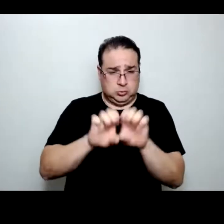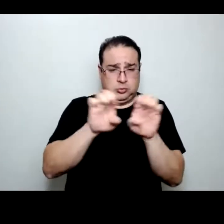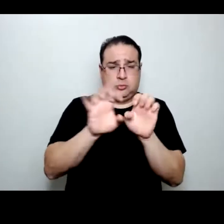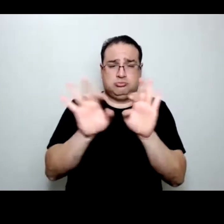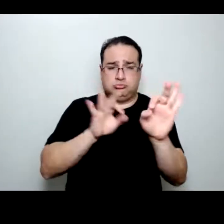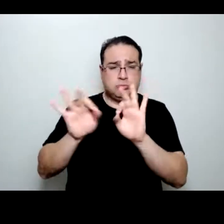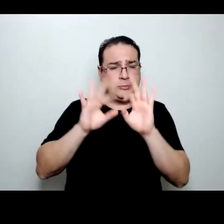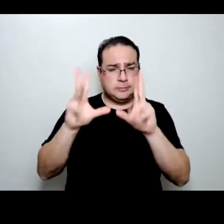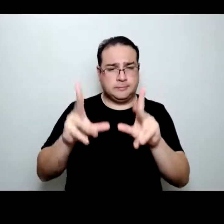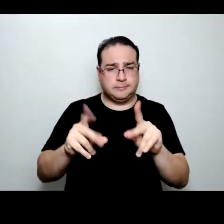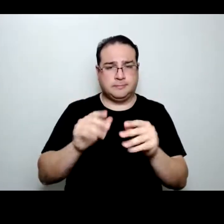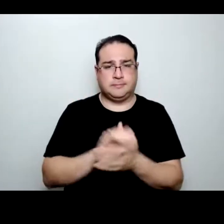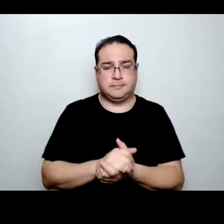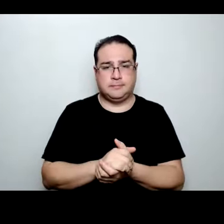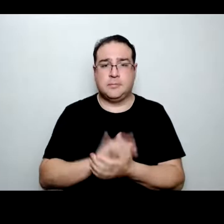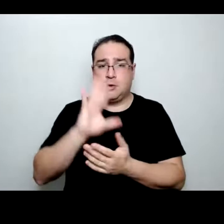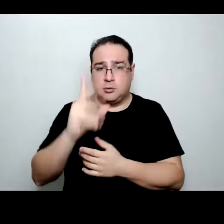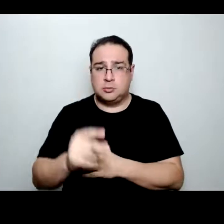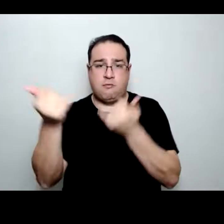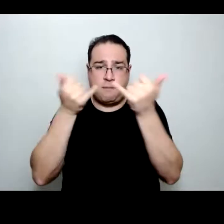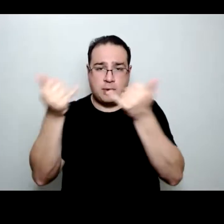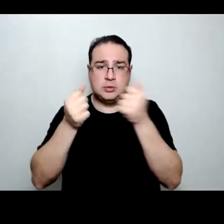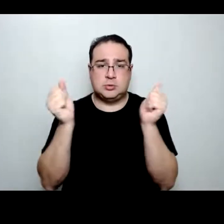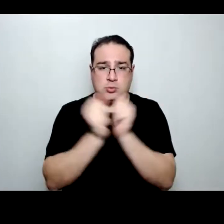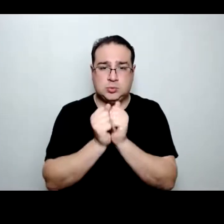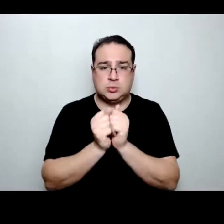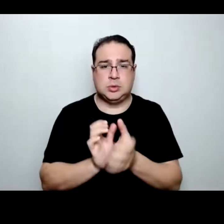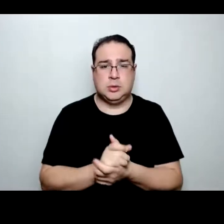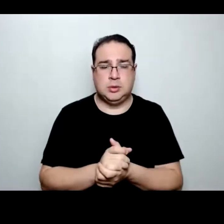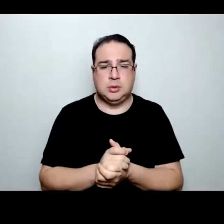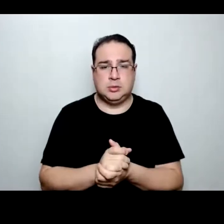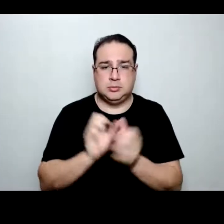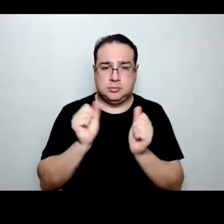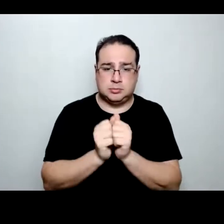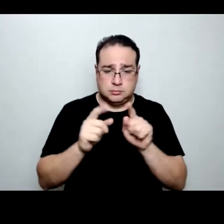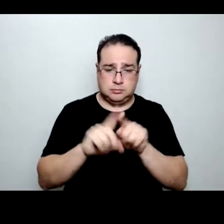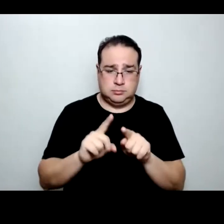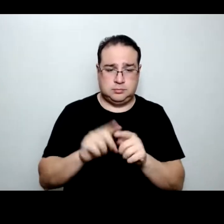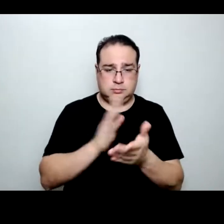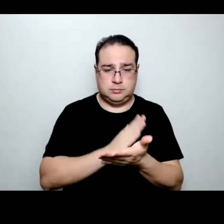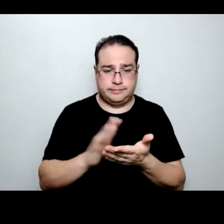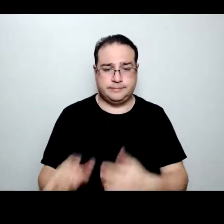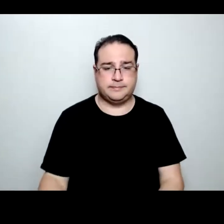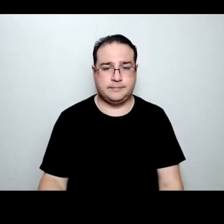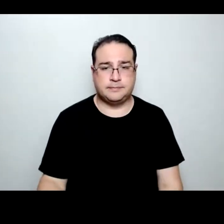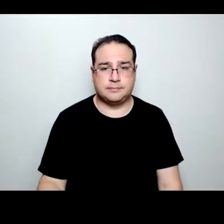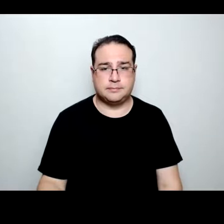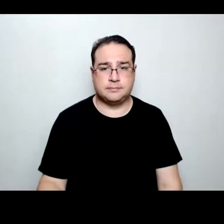né, todas as informações vinculadas a uma entrada.